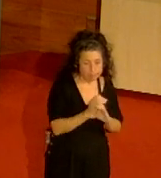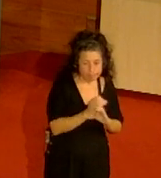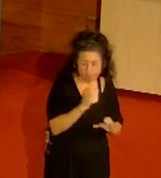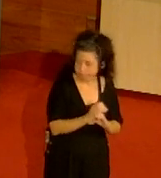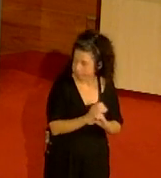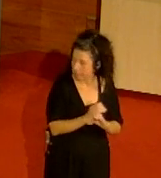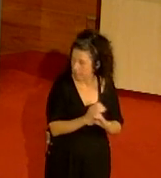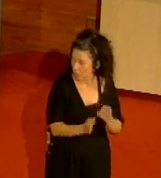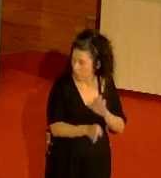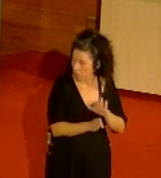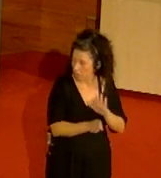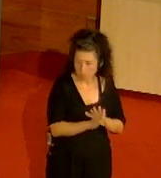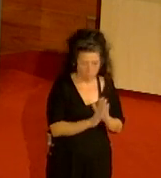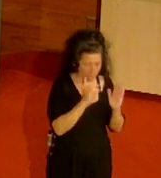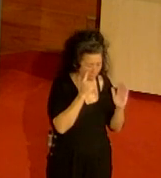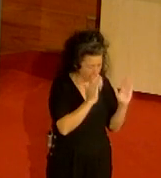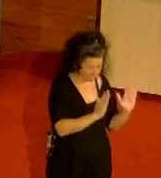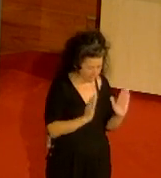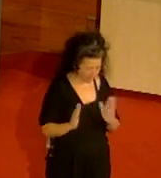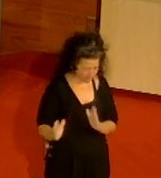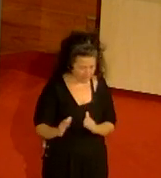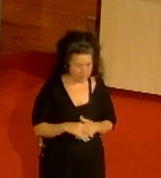Vale. A ver, por partes.